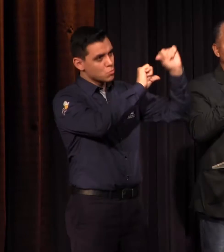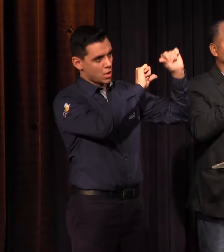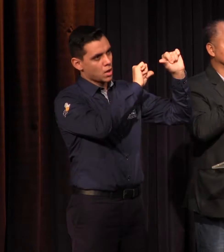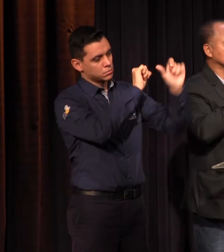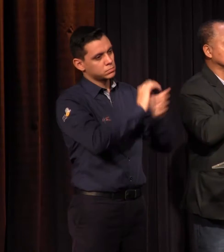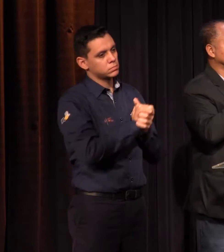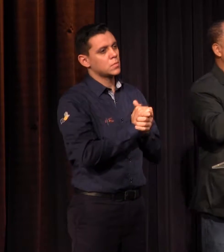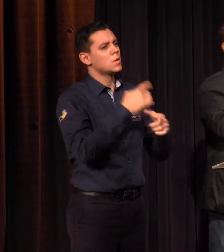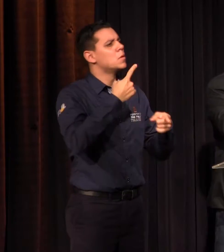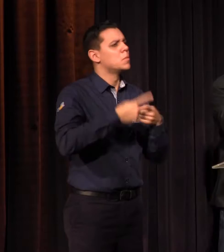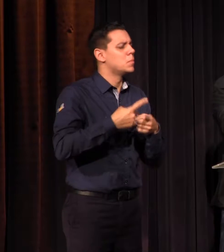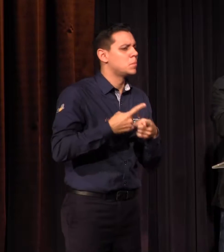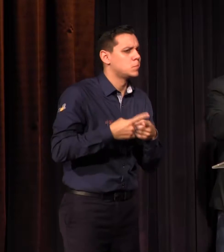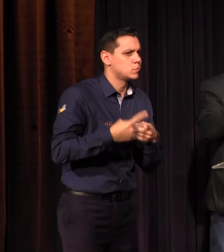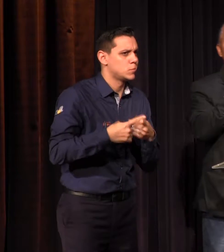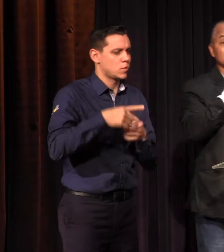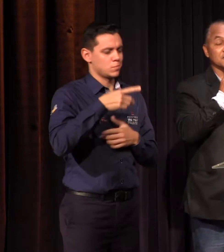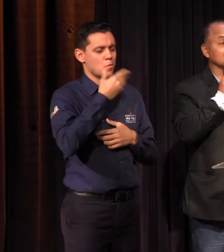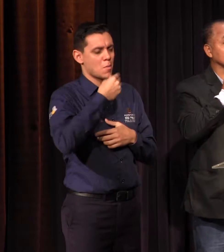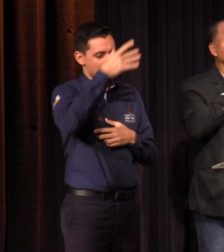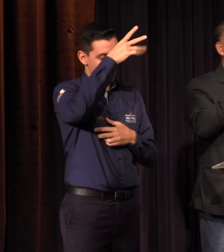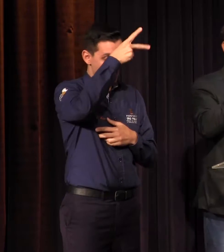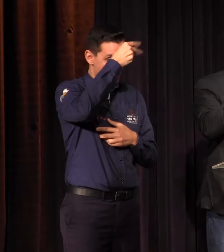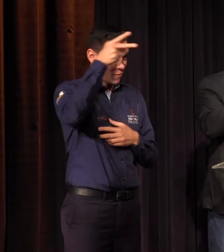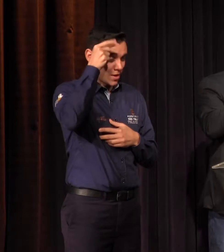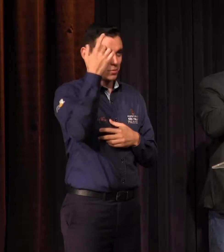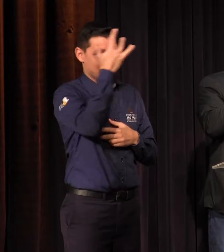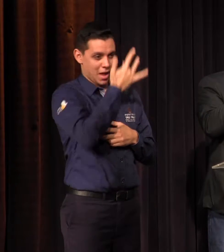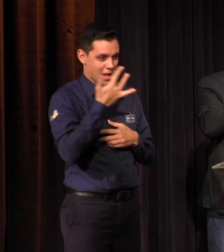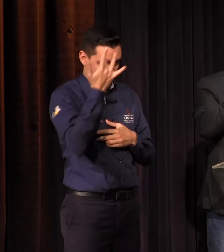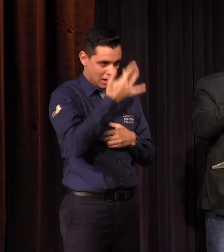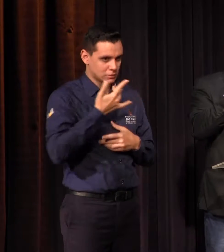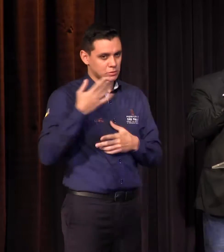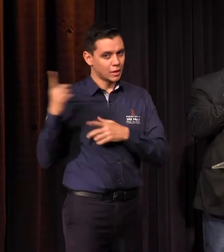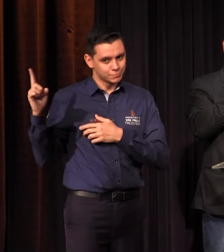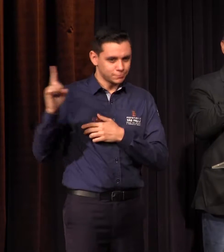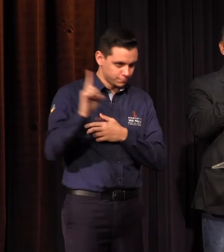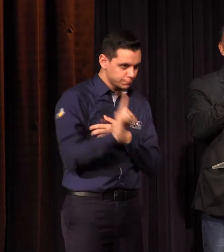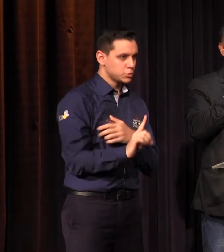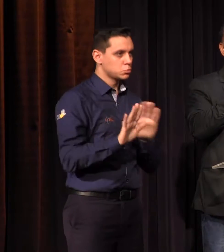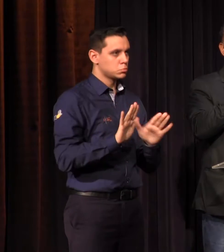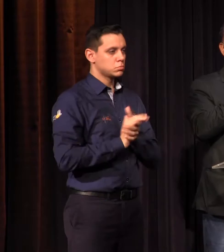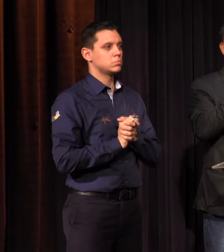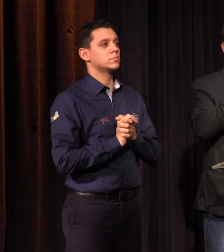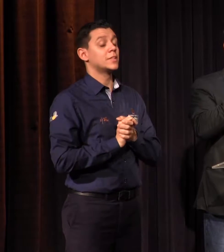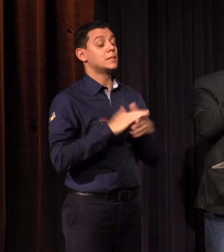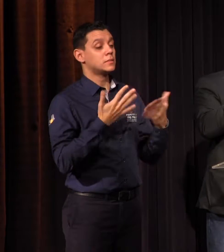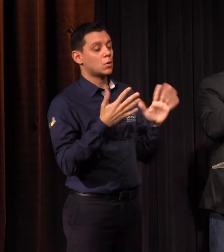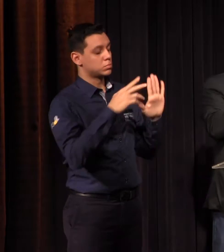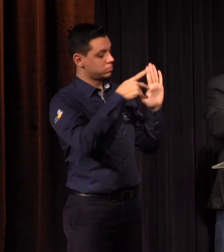em virtude que o prefeito haddad está a caminho então nós vamos a segunda parte